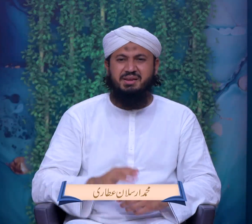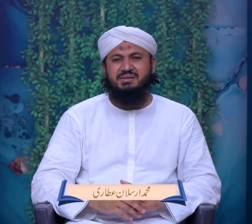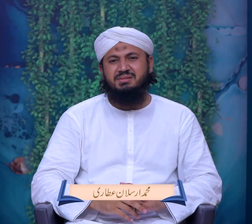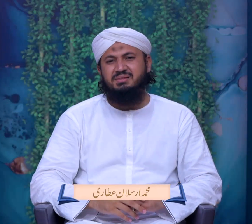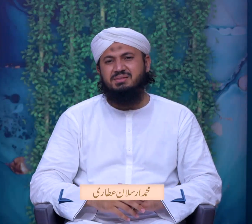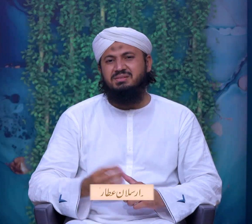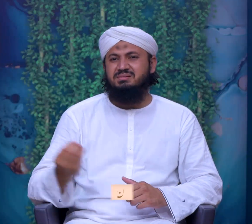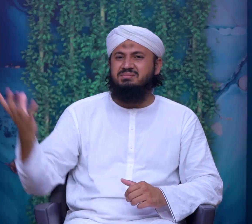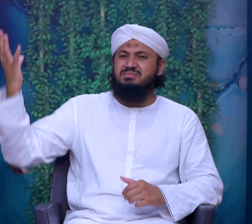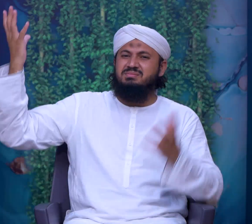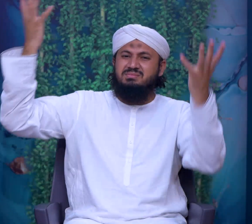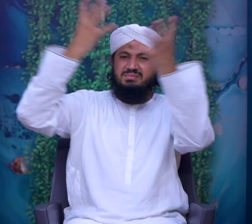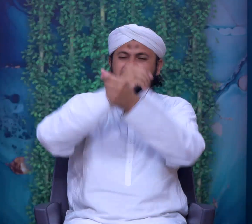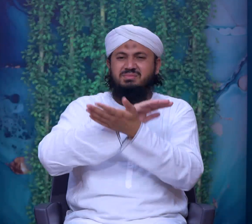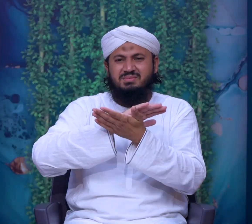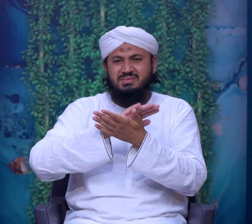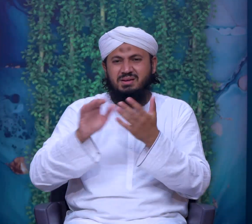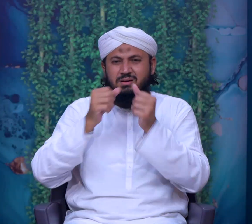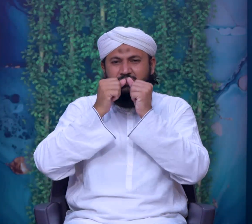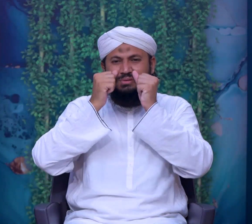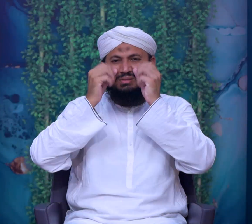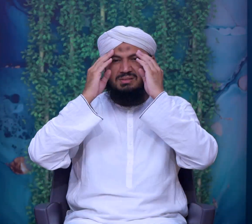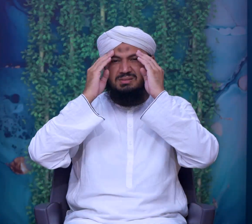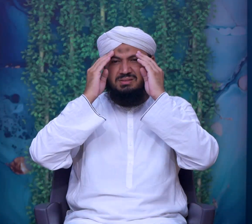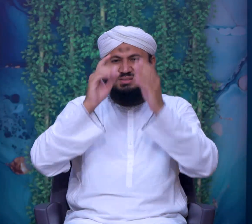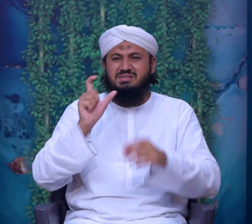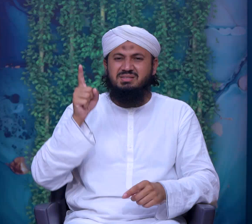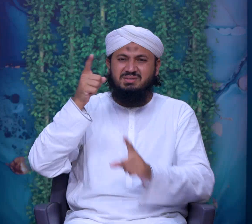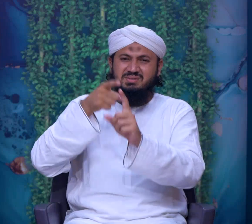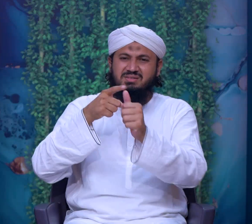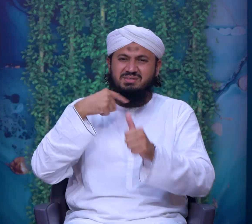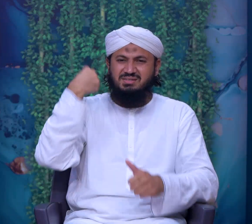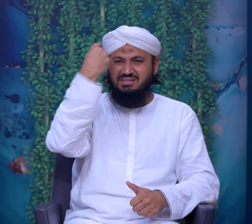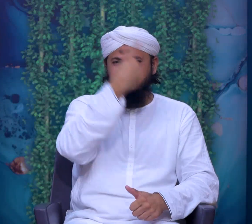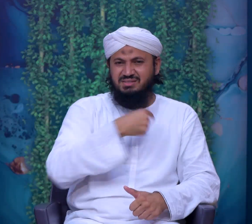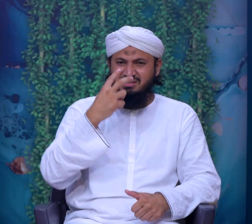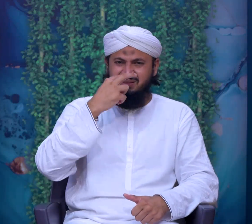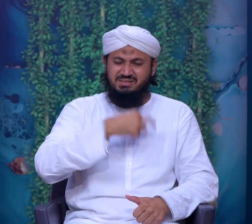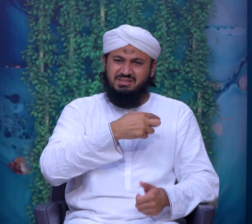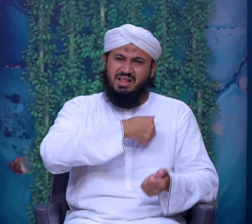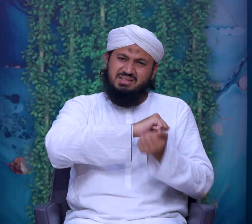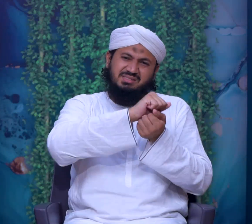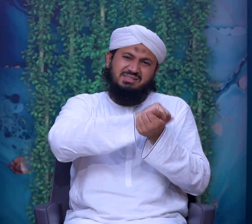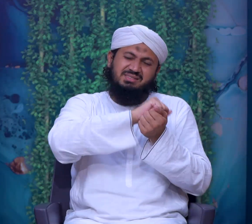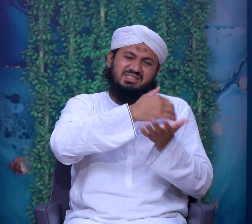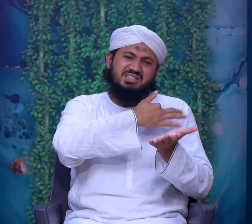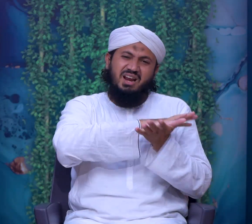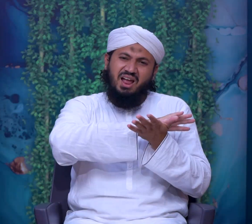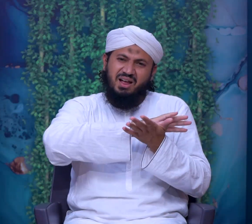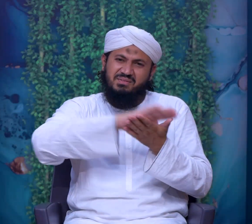صرف جسموں کو نور دیتا ہے جبکہ چہرہ مصطفیٰ ایمان کو نور دیتا ہے۔ چاند گھٹتا ہے پھر بڑھتا ہے جبکہ چہرہ